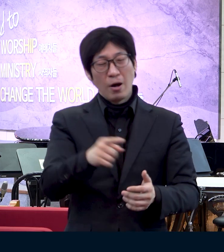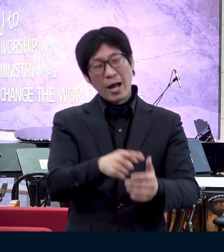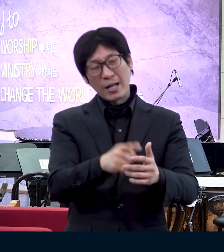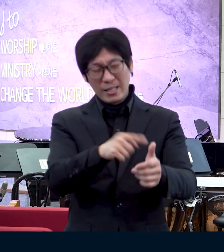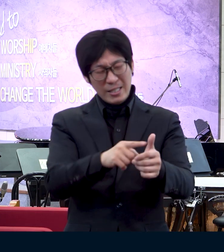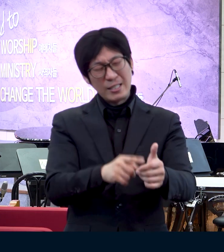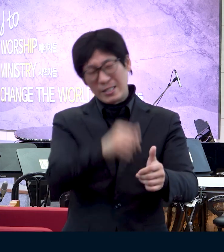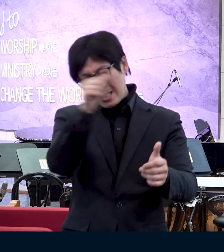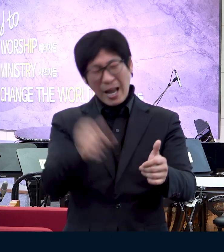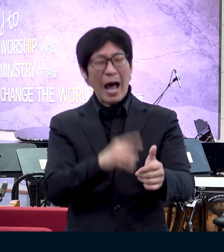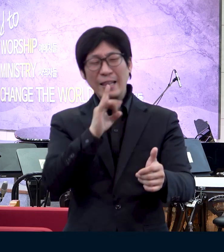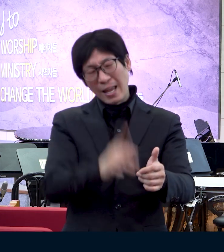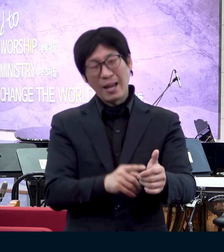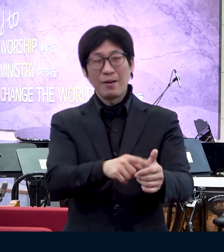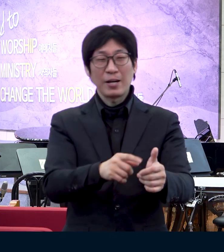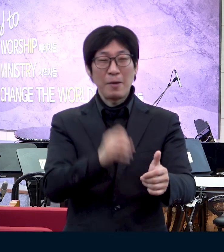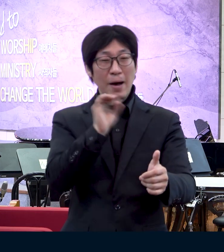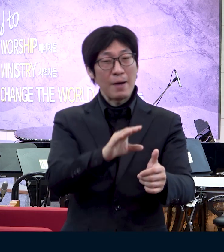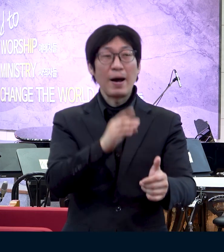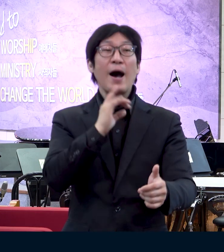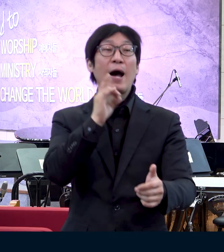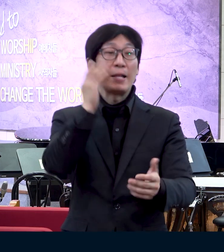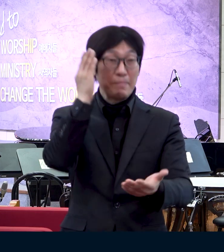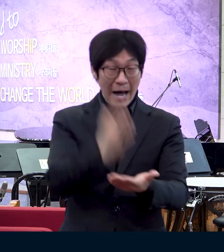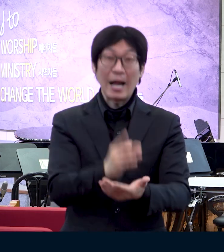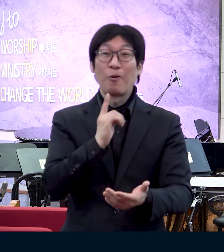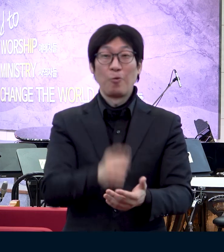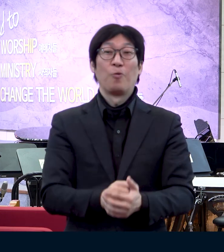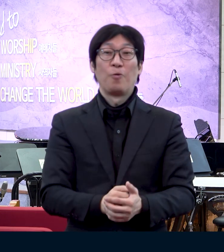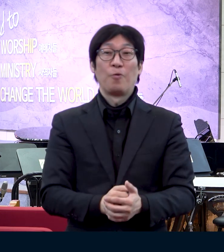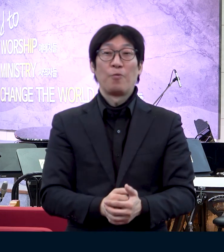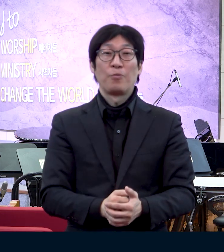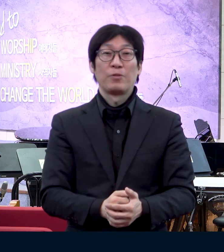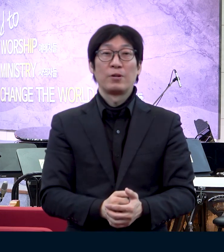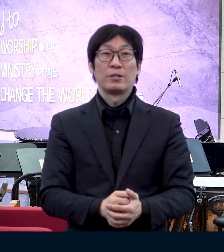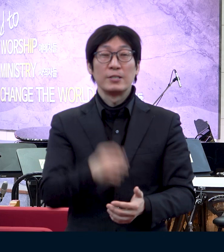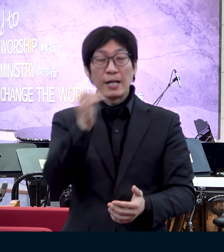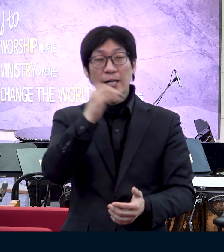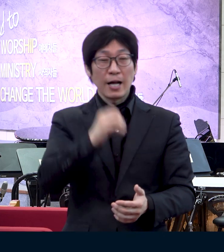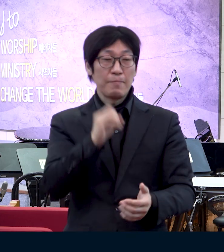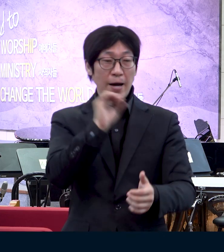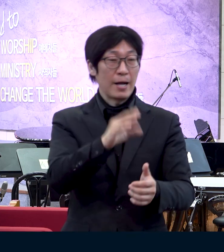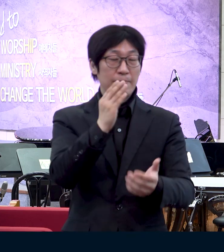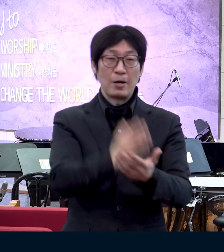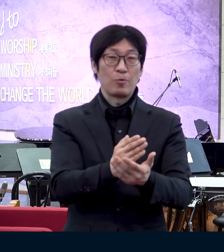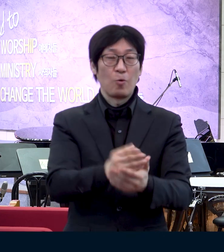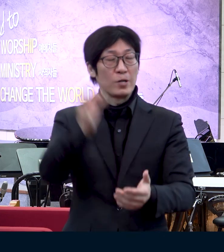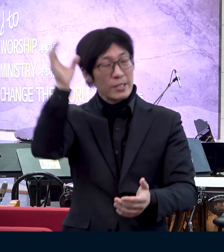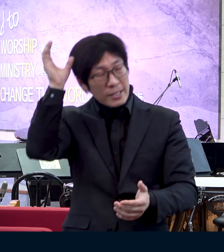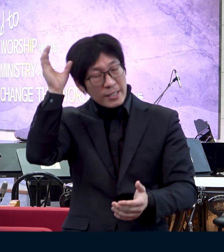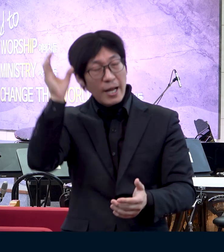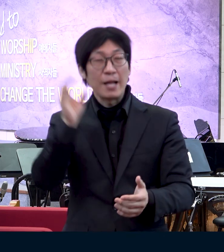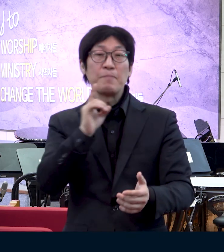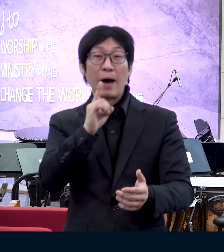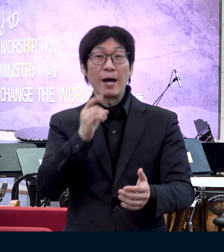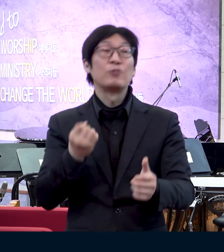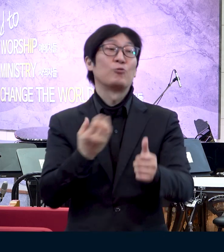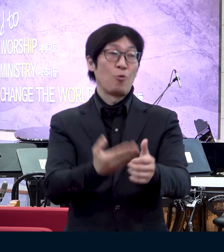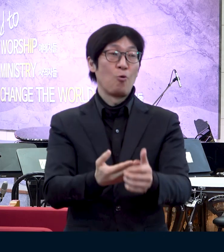돼 이렇게 말하시면 안 돼요. 여러분, 우리 말에 권위가 있잖아요. 빈말도 하지 마세요. 기대하는